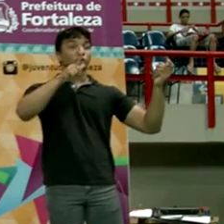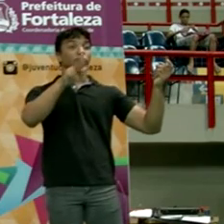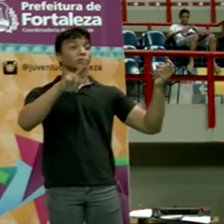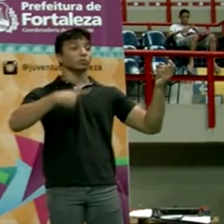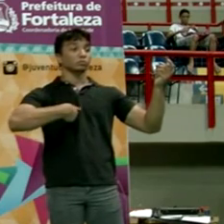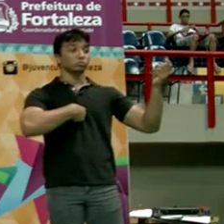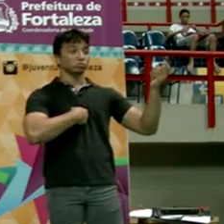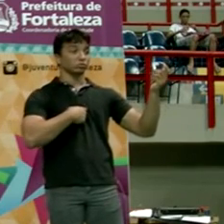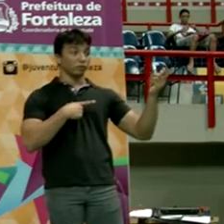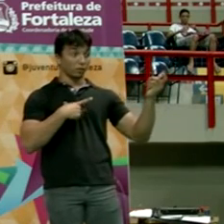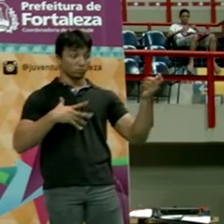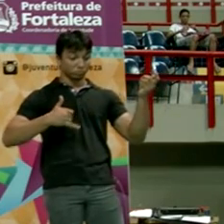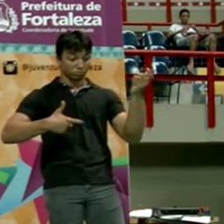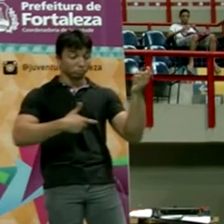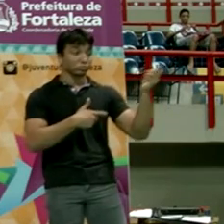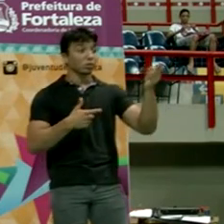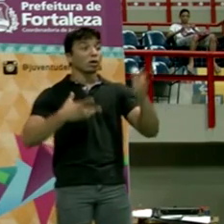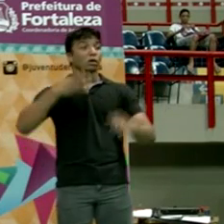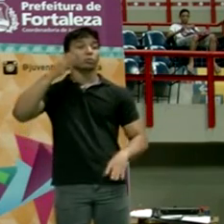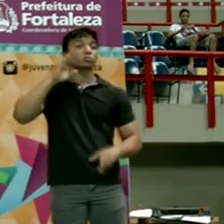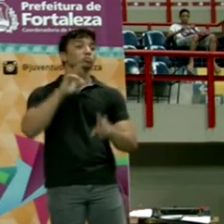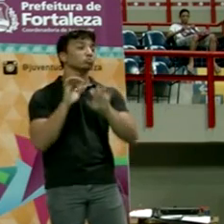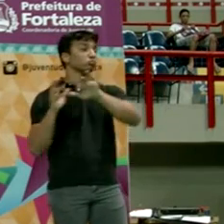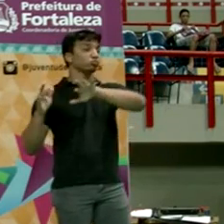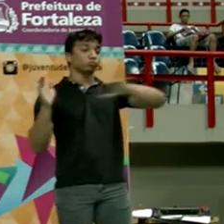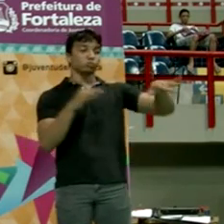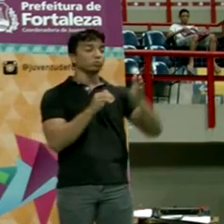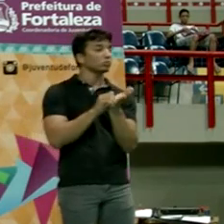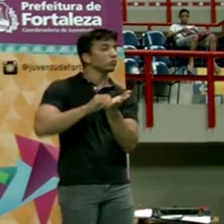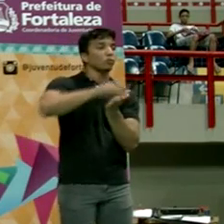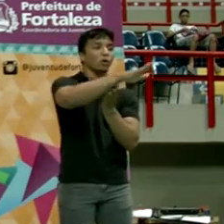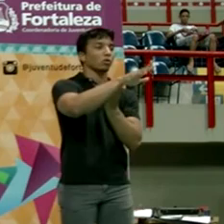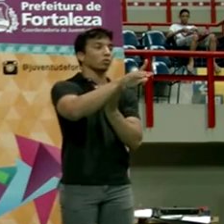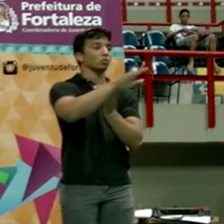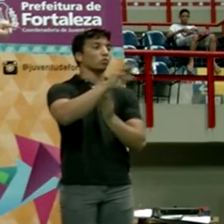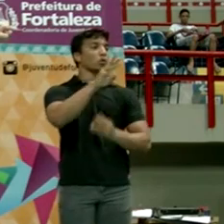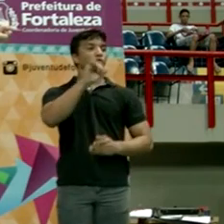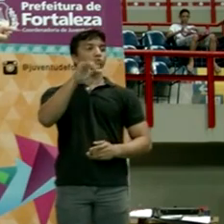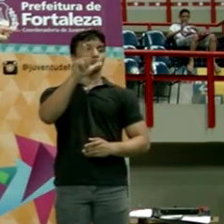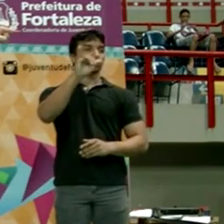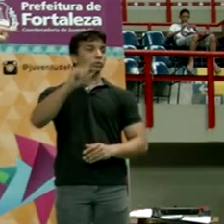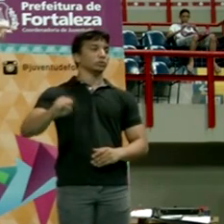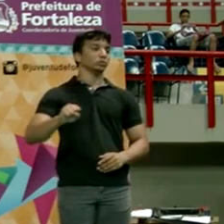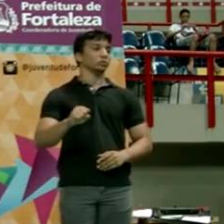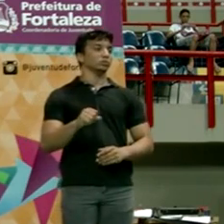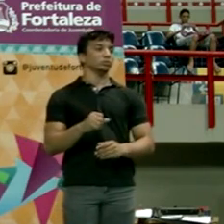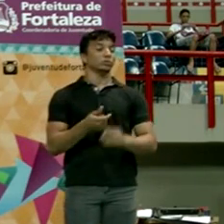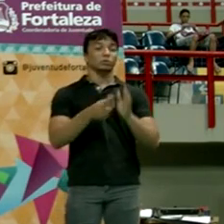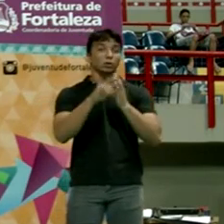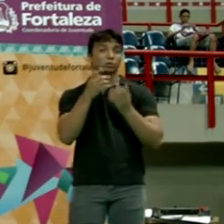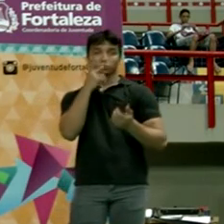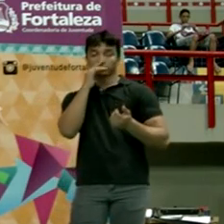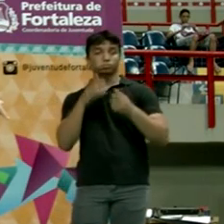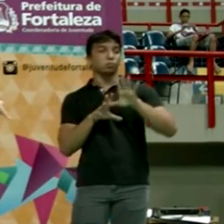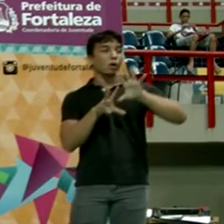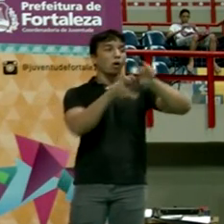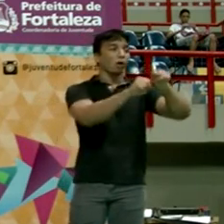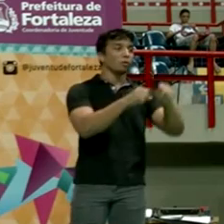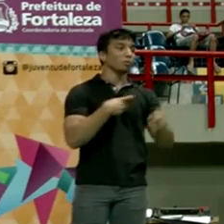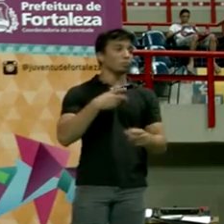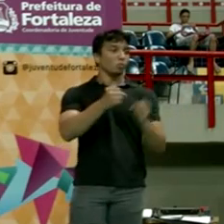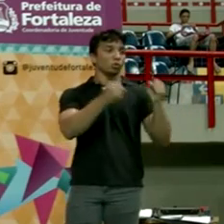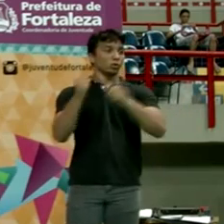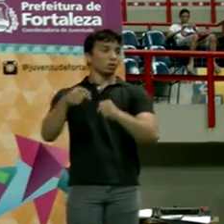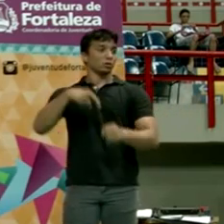Getúlio Vargas, colocaram o Washington Luiz para fora. Antes do Júlio Prestes assumir, tomaram o